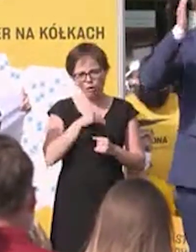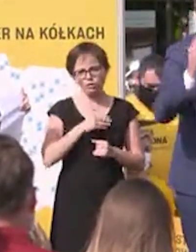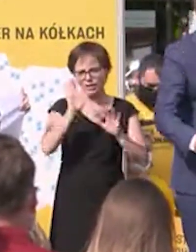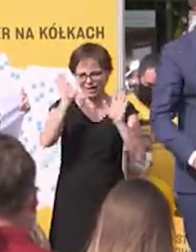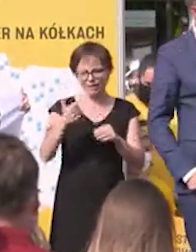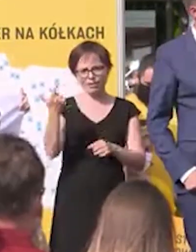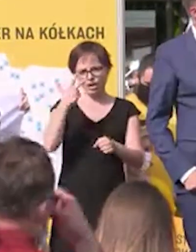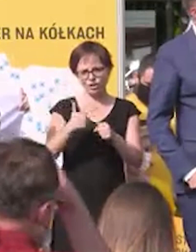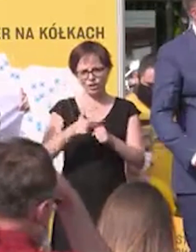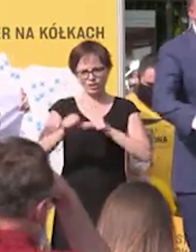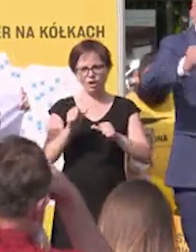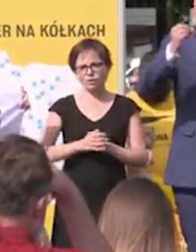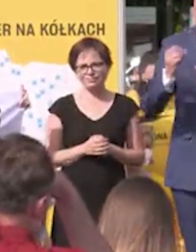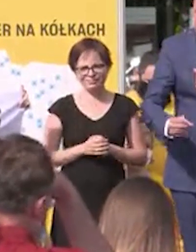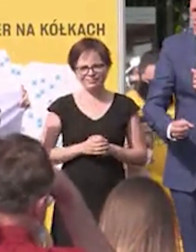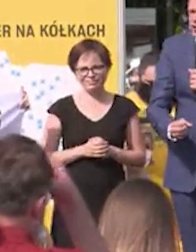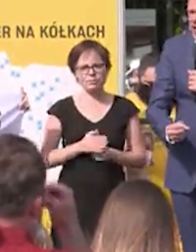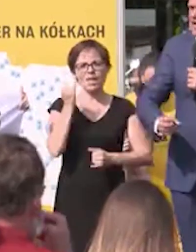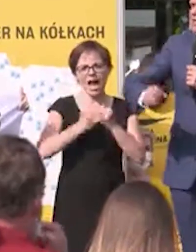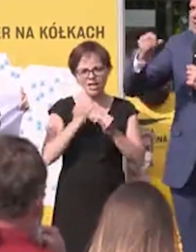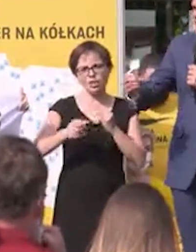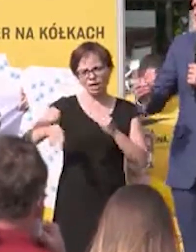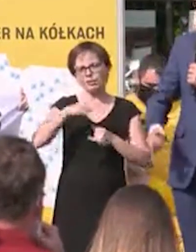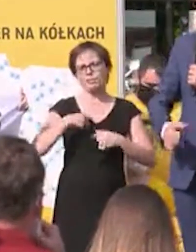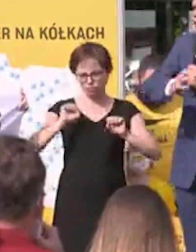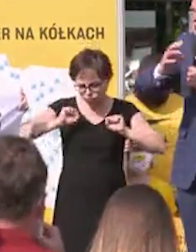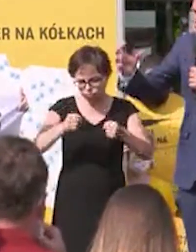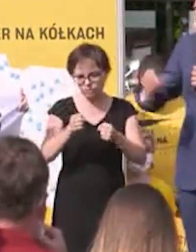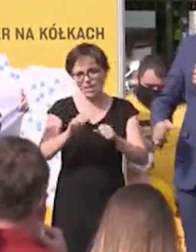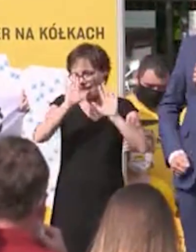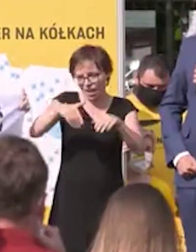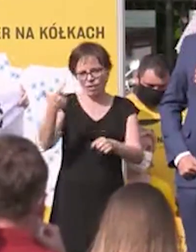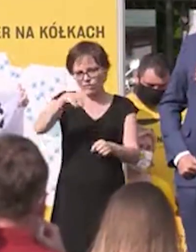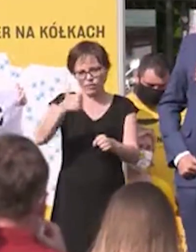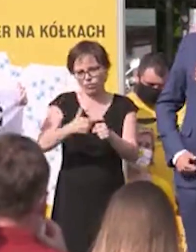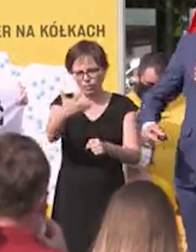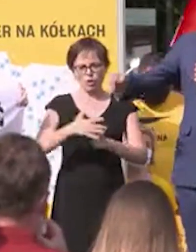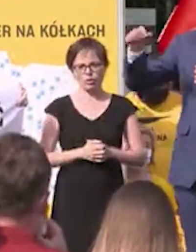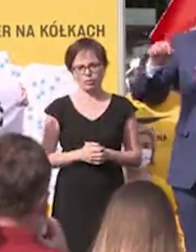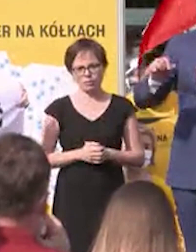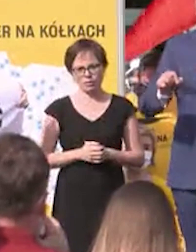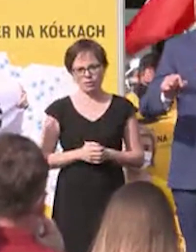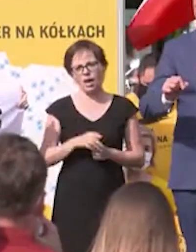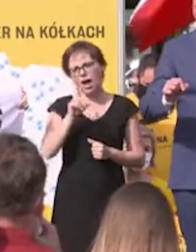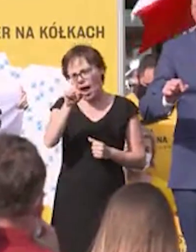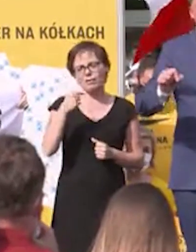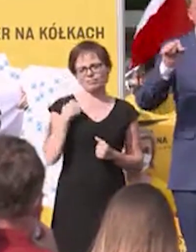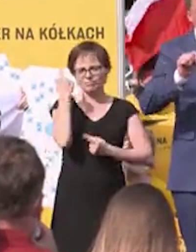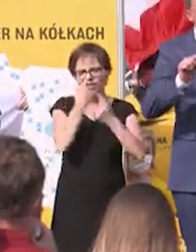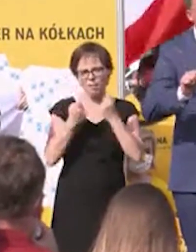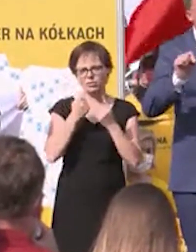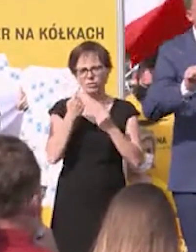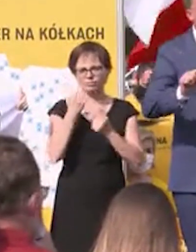to w roku 30. A jeżeli zepniemy się i będziemy w stanie, to i w 25. Choć wydaje mi się,